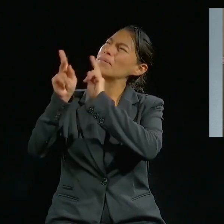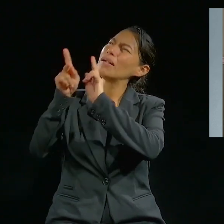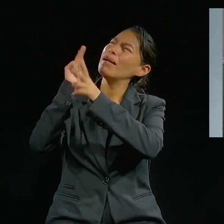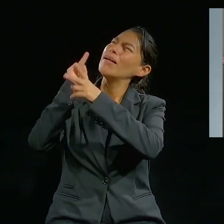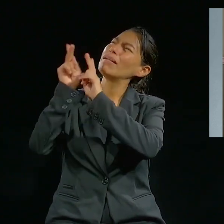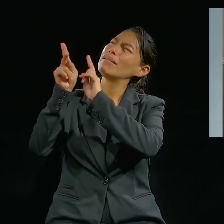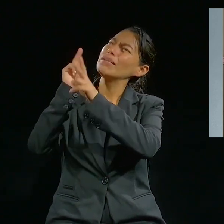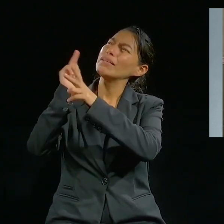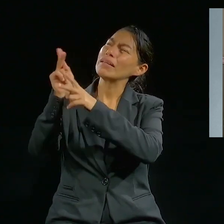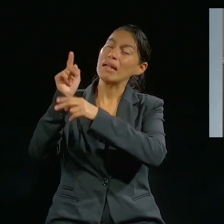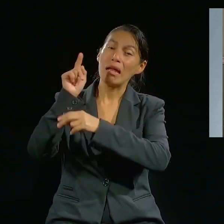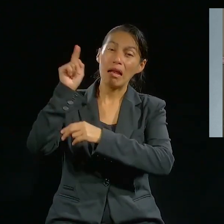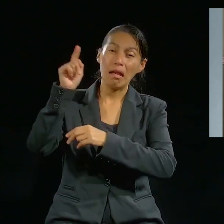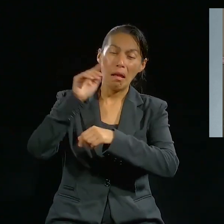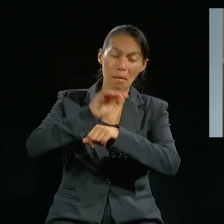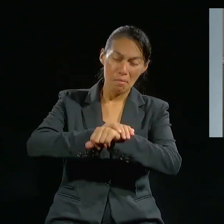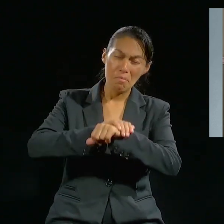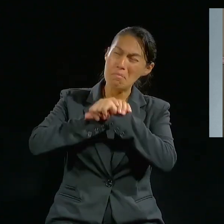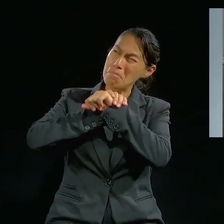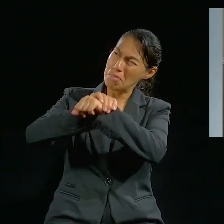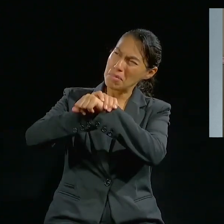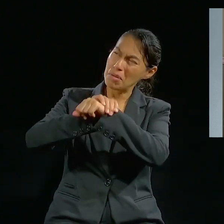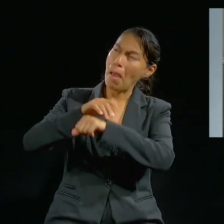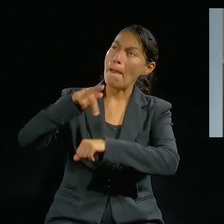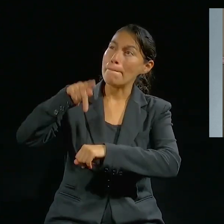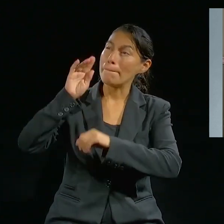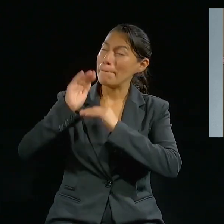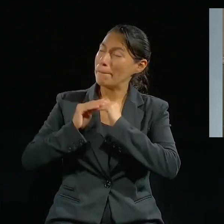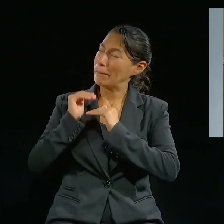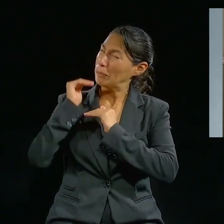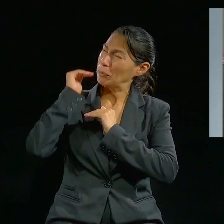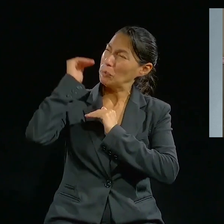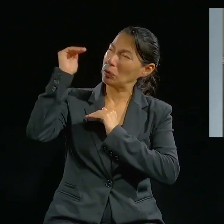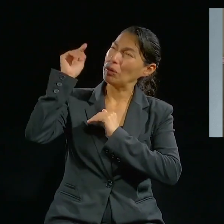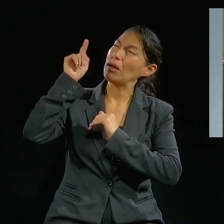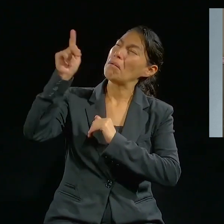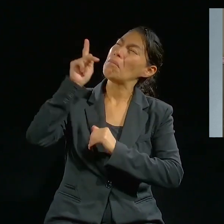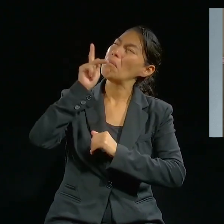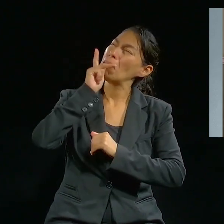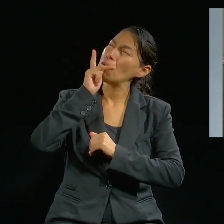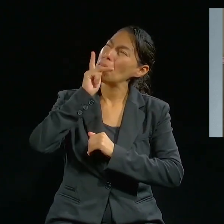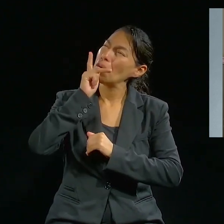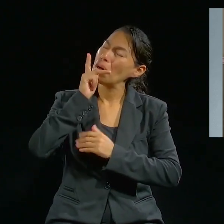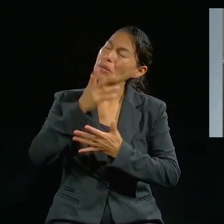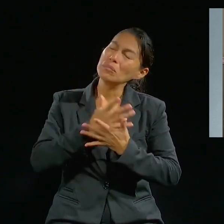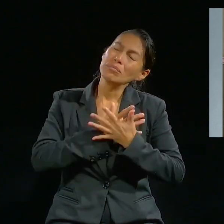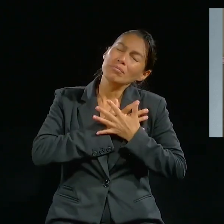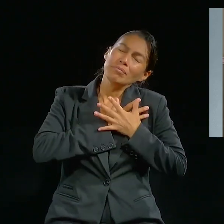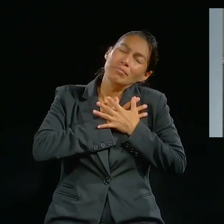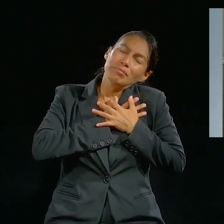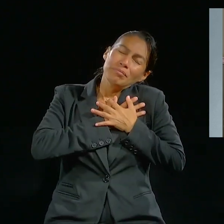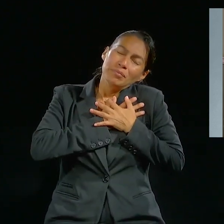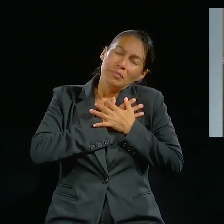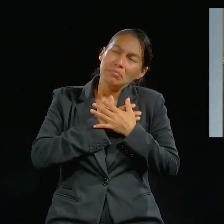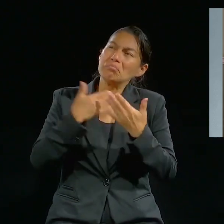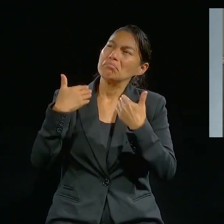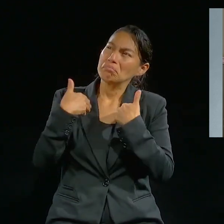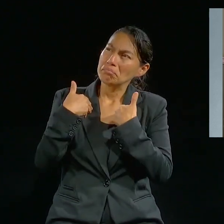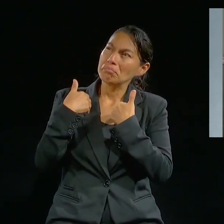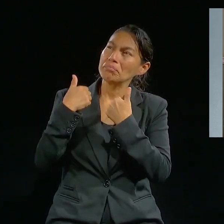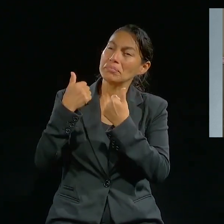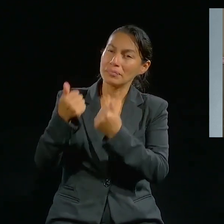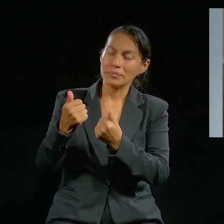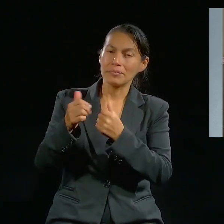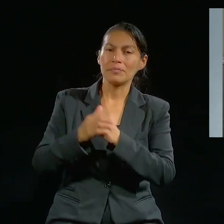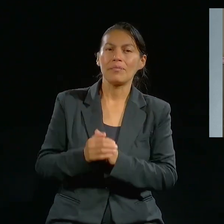amigo, un padre amante amoroso, lleno de comprensión y